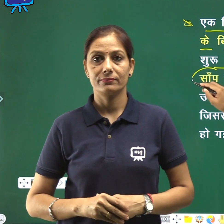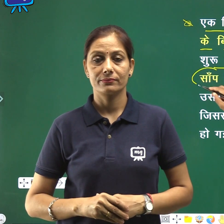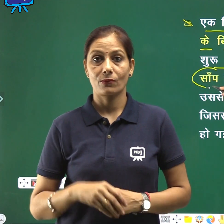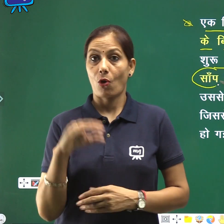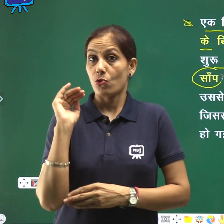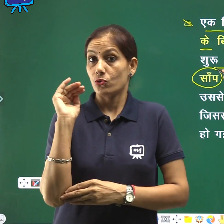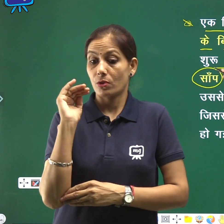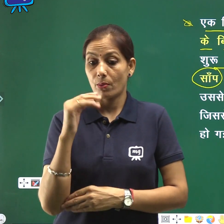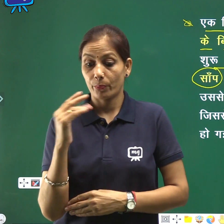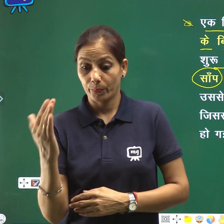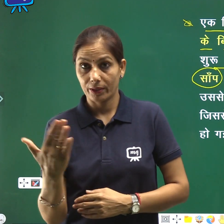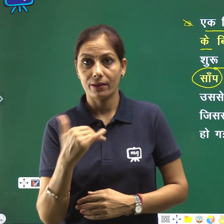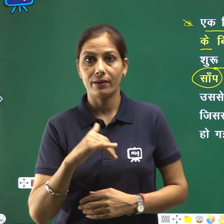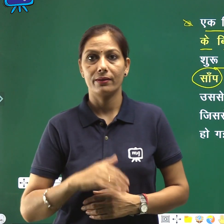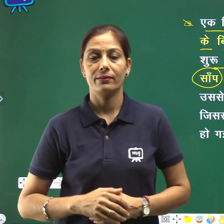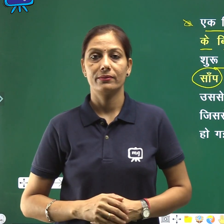सांप निकल आया